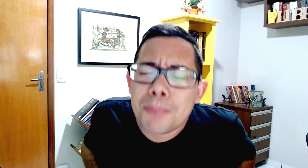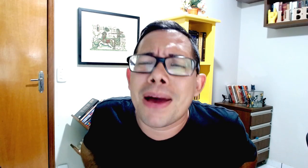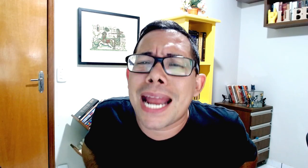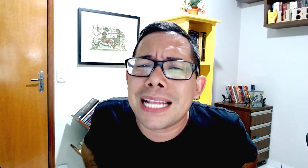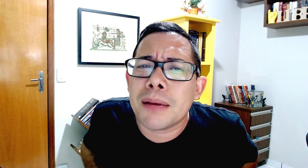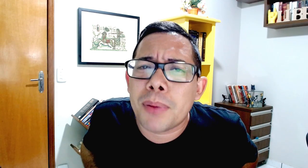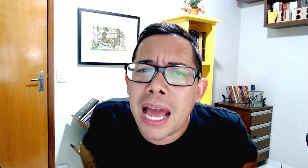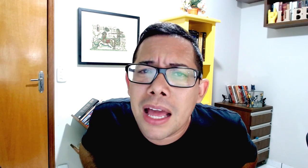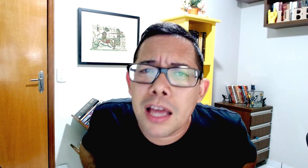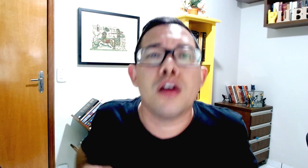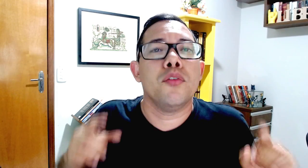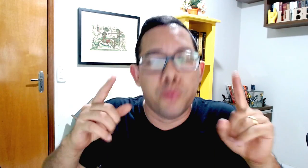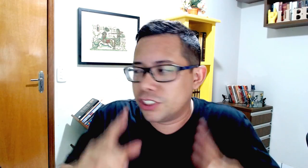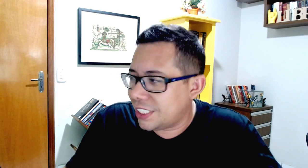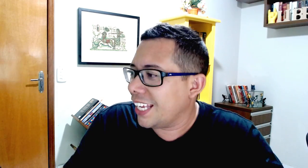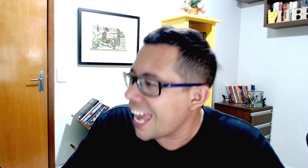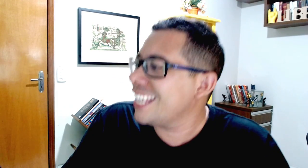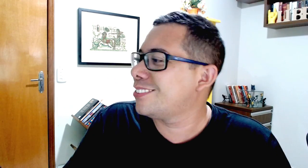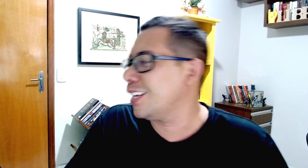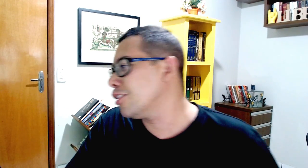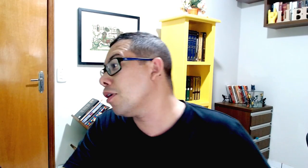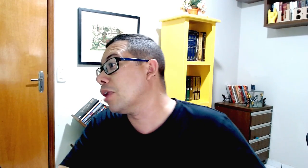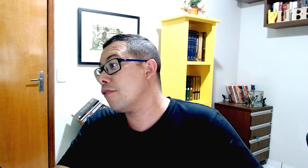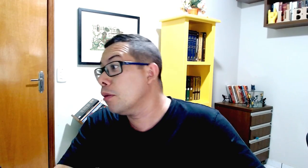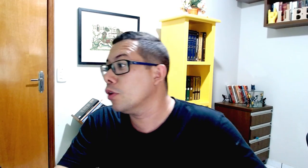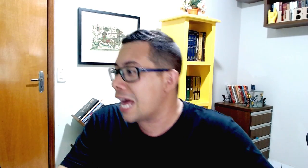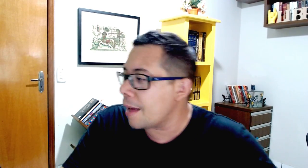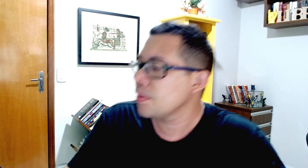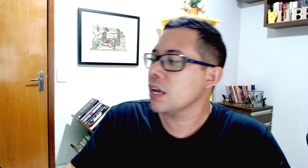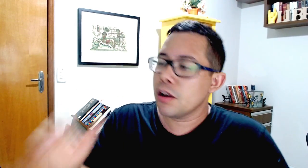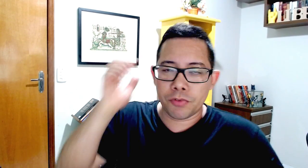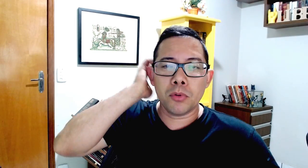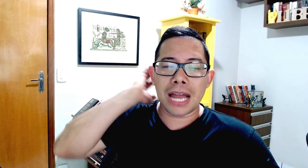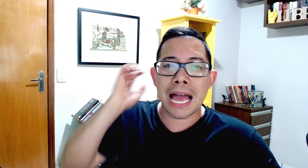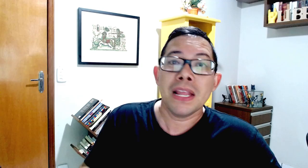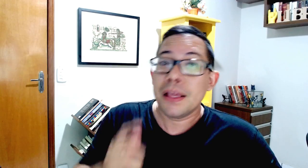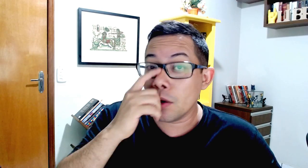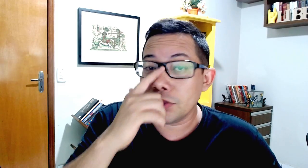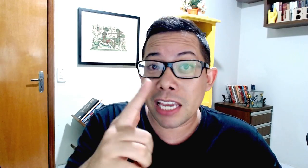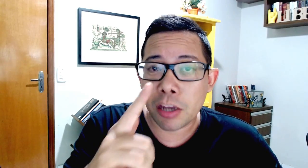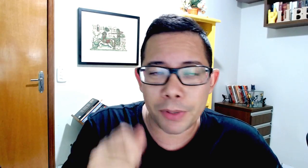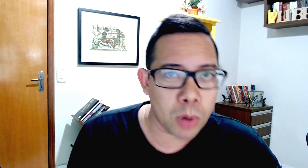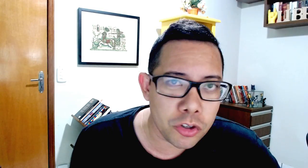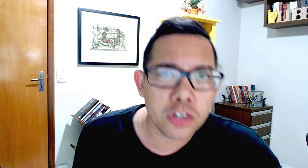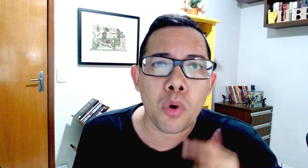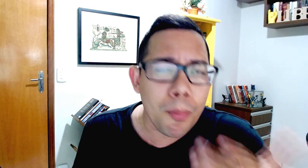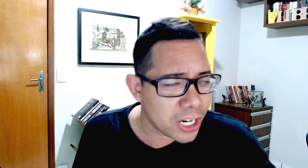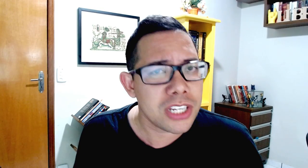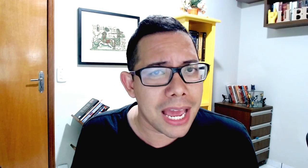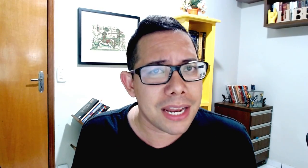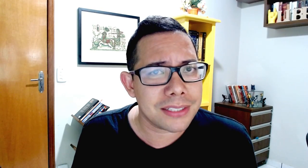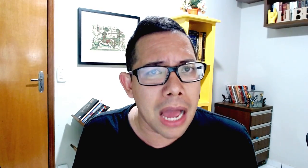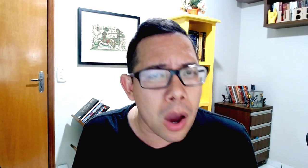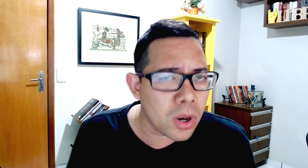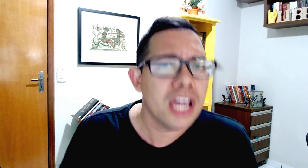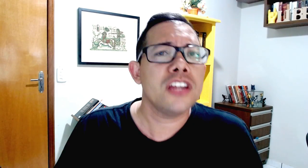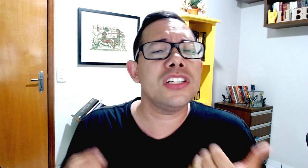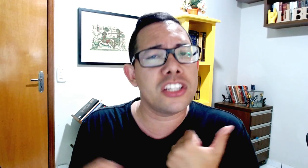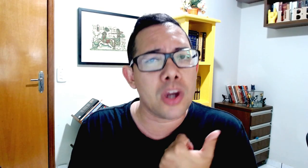foi preparada para você é isso aí então vamos lá vamos lá vamos lá não deixa a pessoal de compartilhar essa aula de